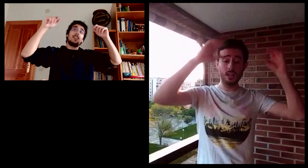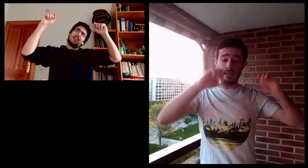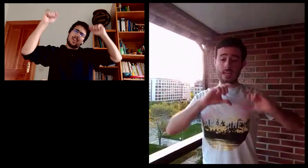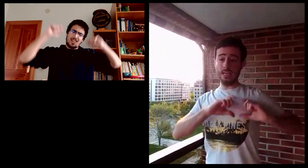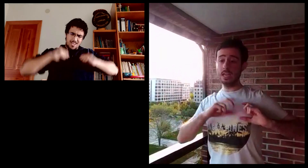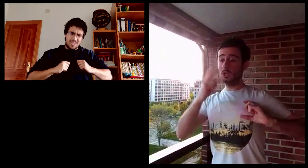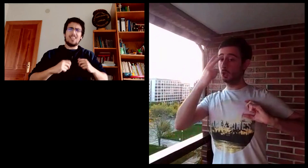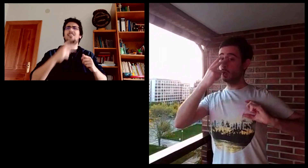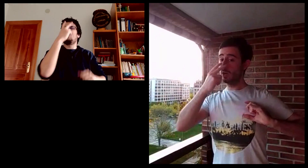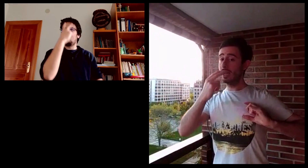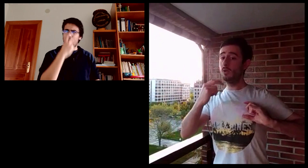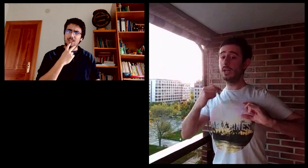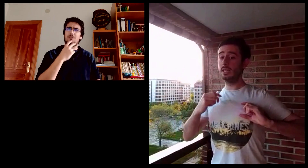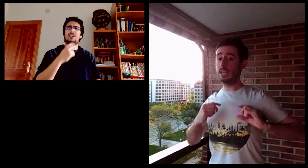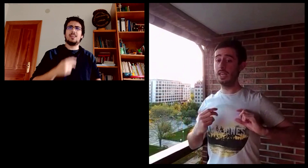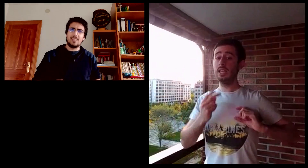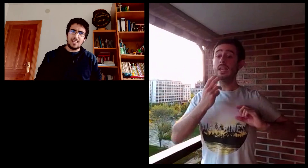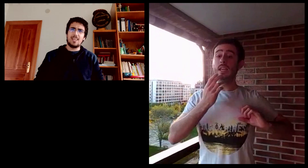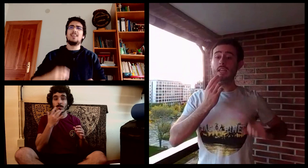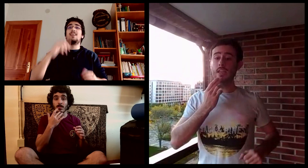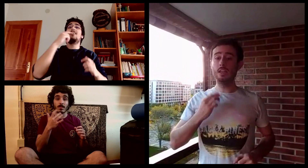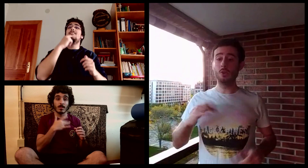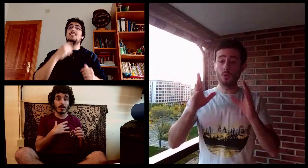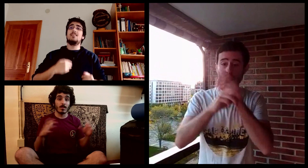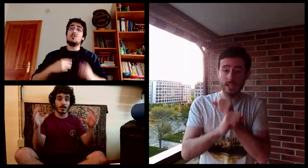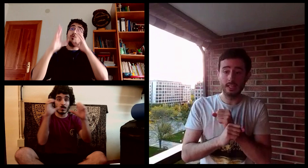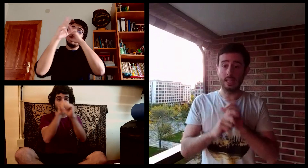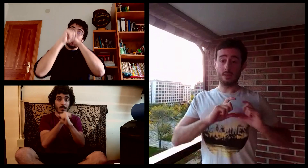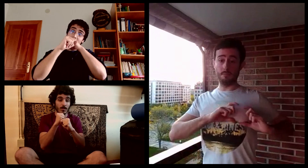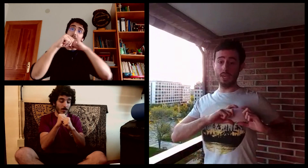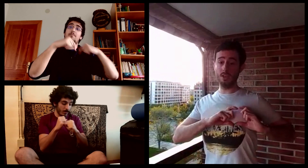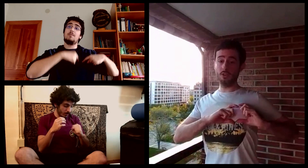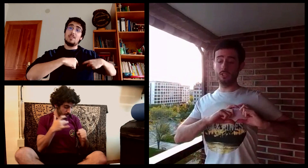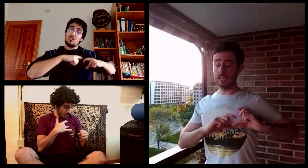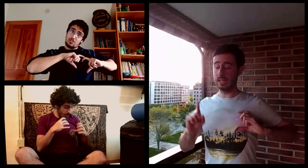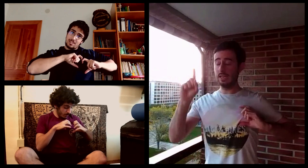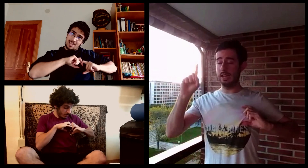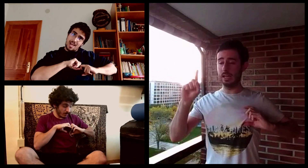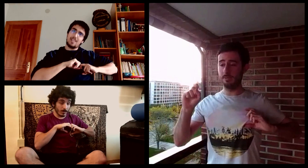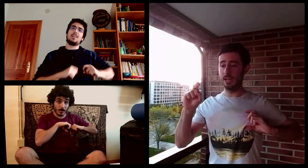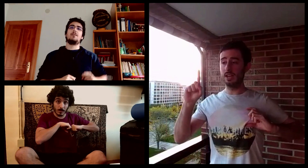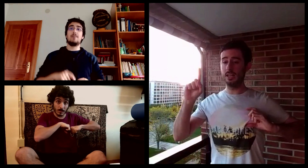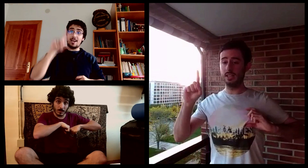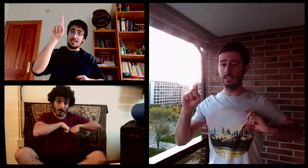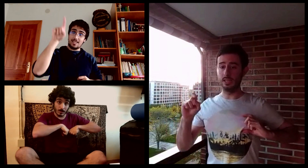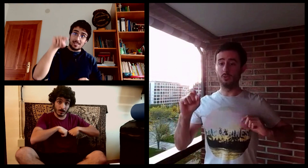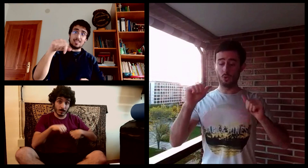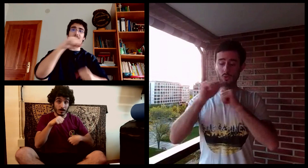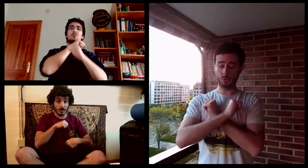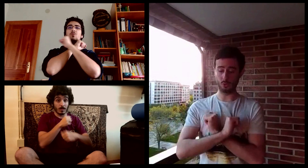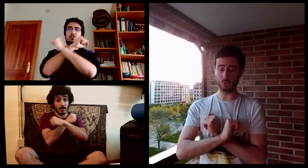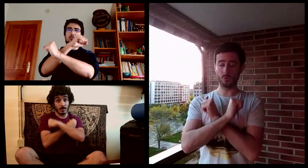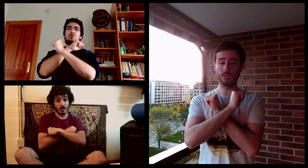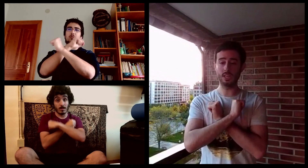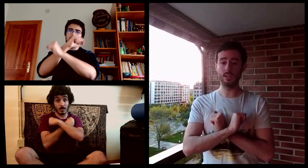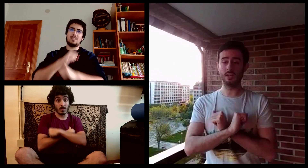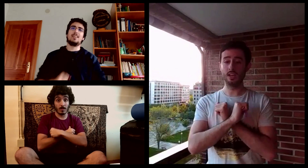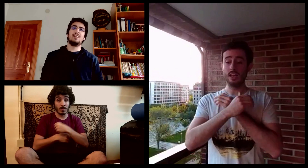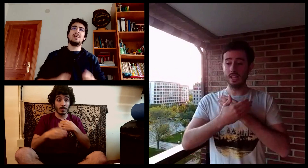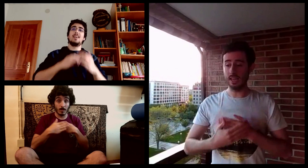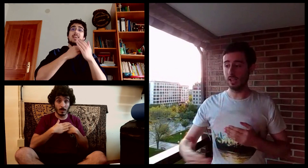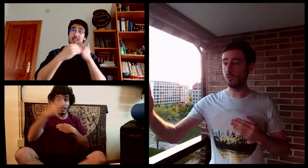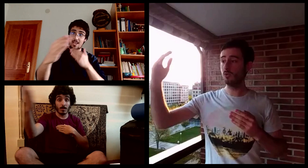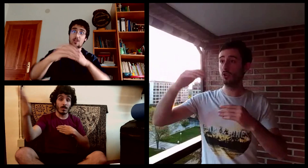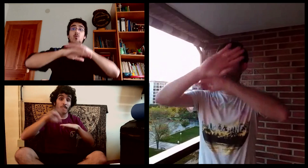lainopean itxun aukate, ilunetan bihotzan abaritzen dut